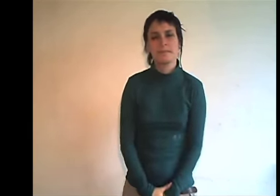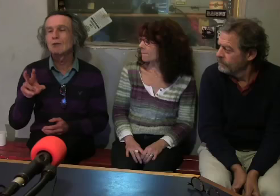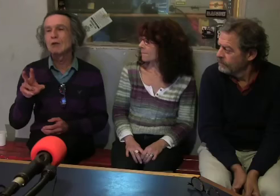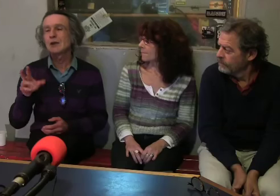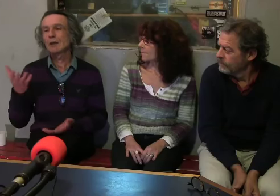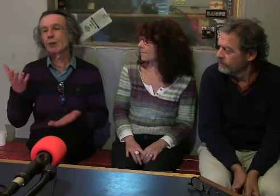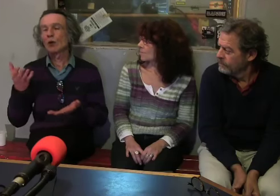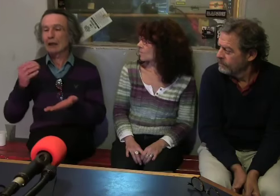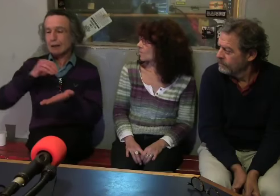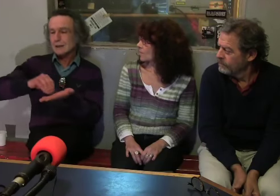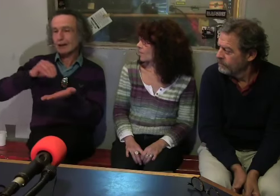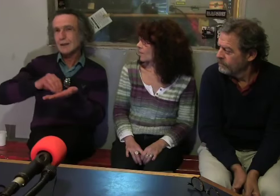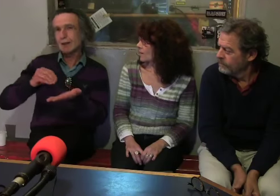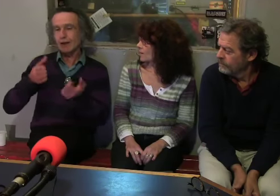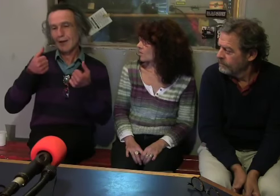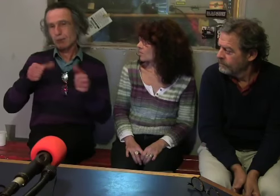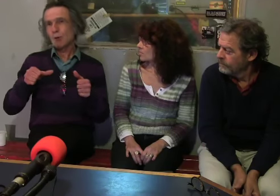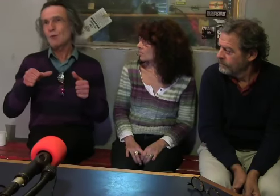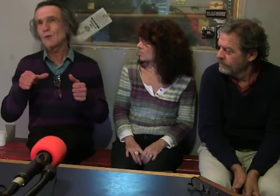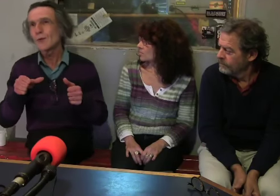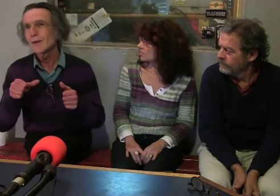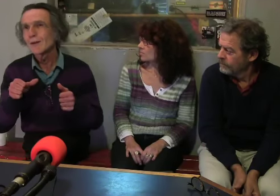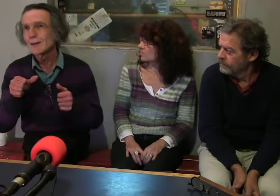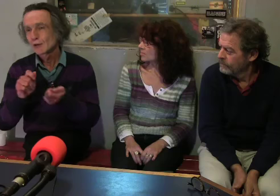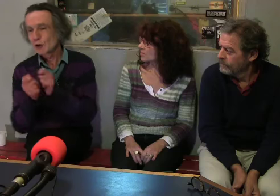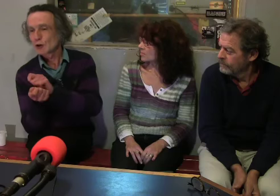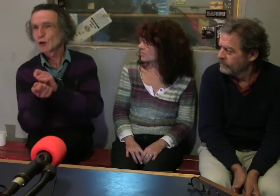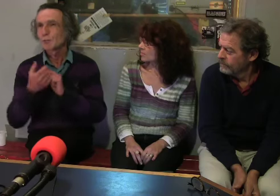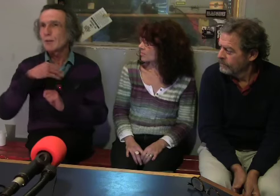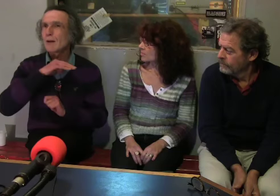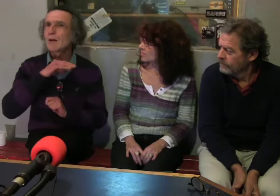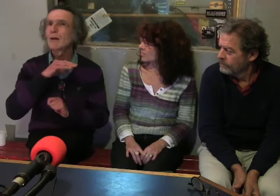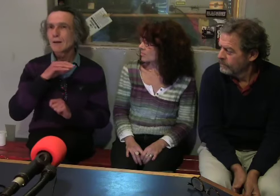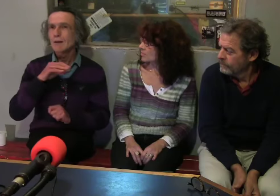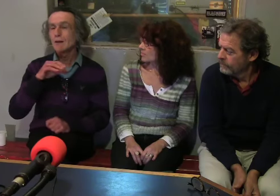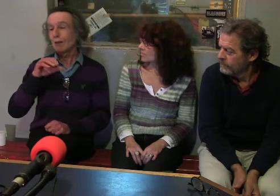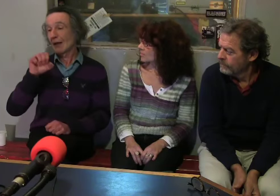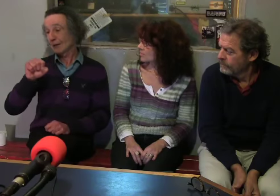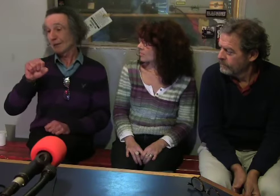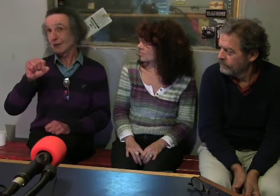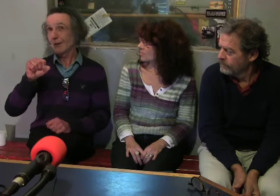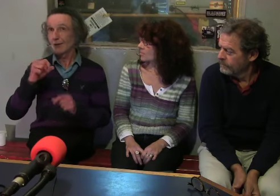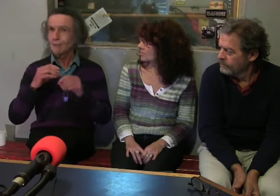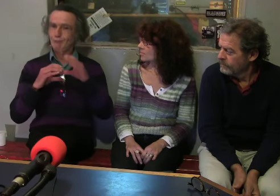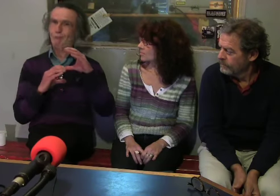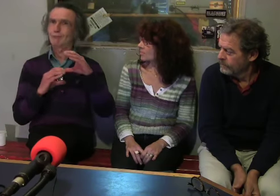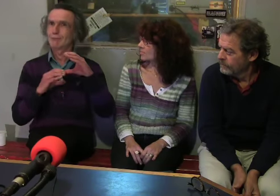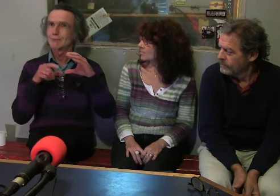Oui, dit Patrick. À l'écrit, c'est vrai que c'est assez visible. On peut changer donc la manière de